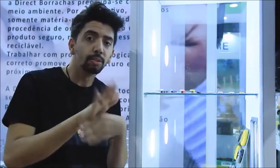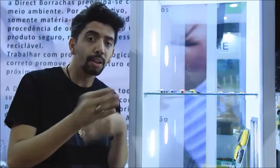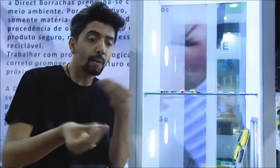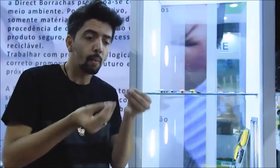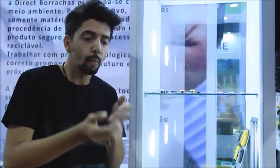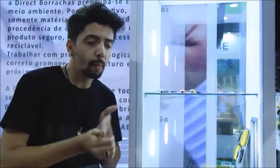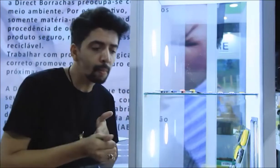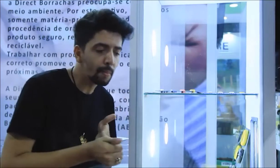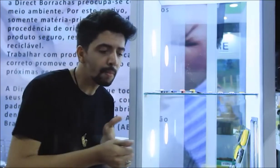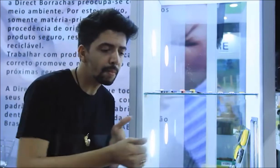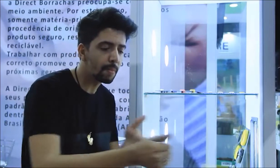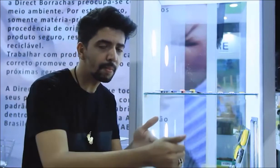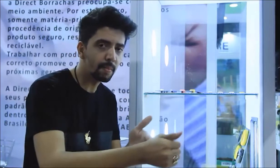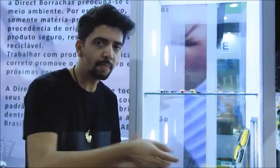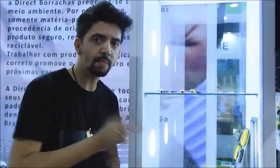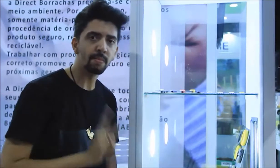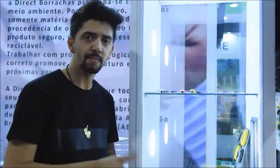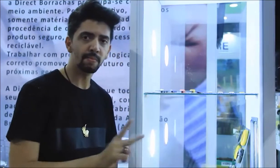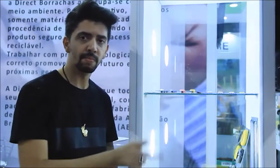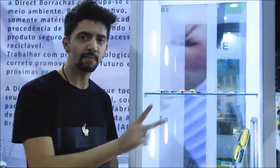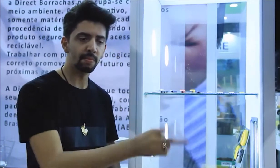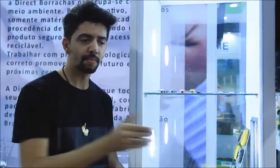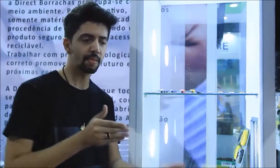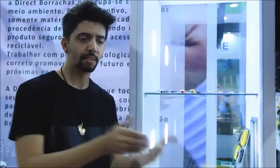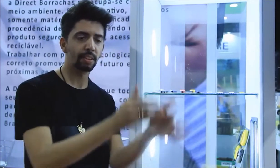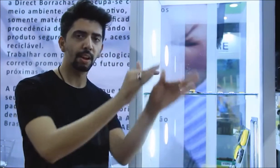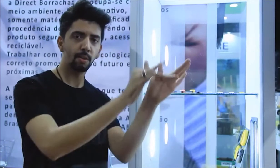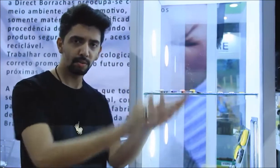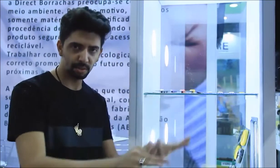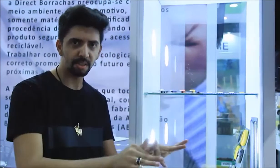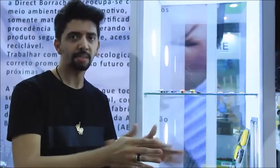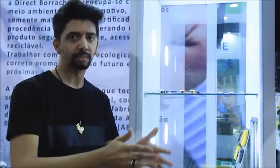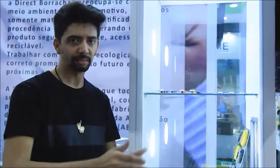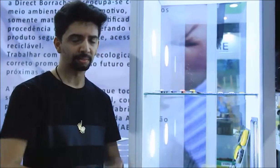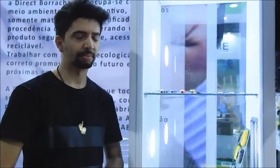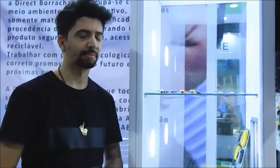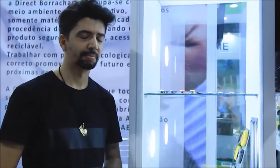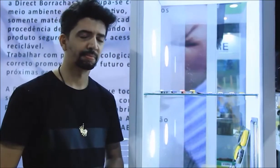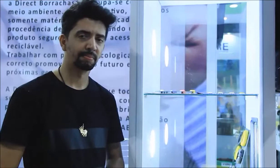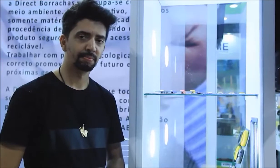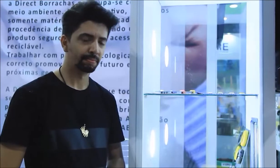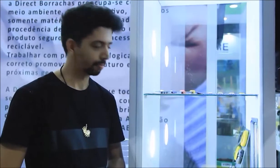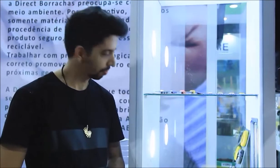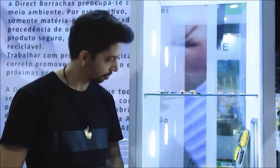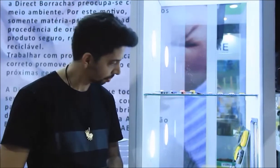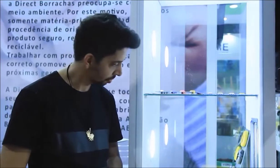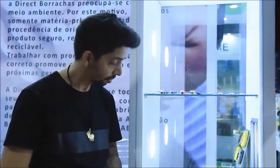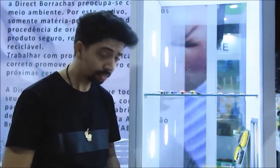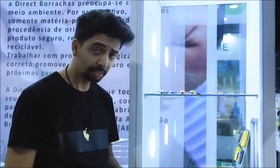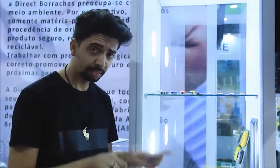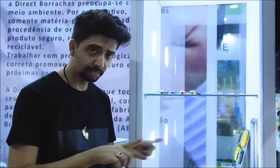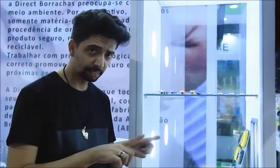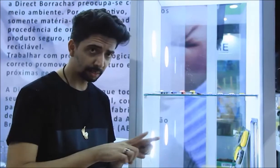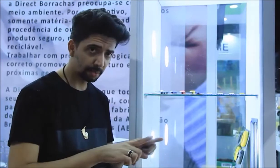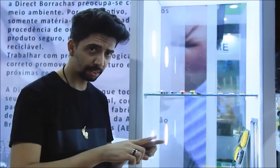a conduzir até o destino ideal a ser chegado. Nós temos